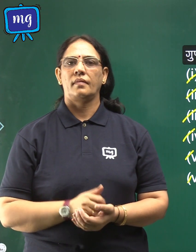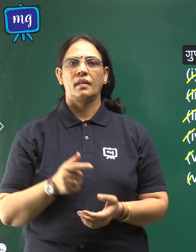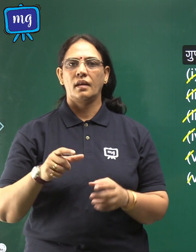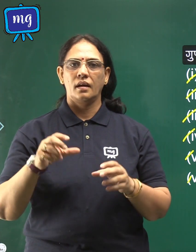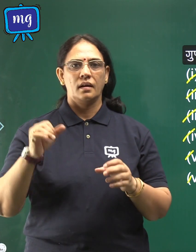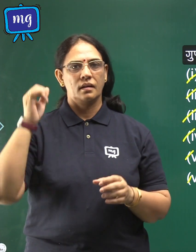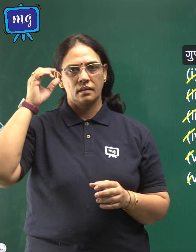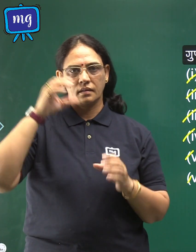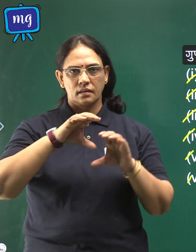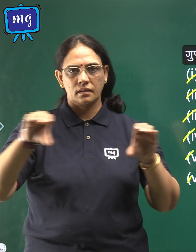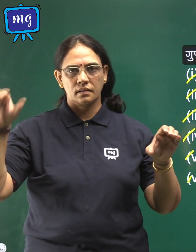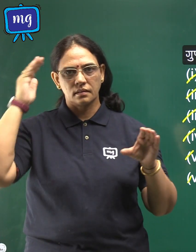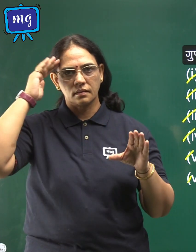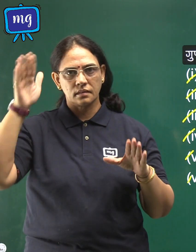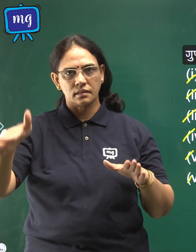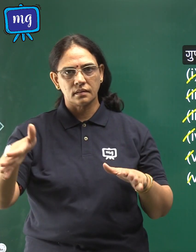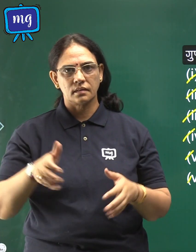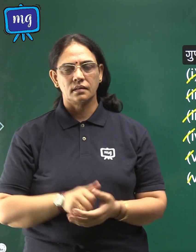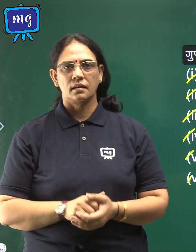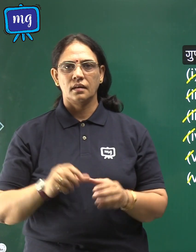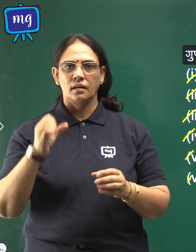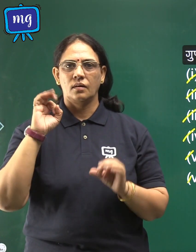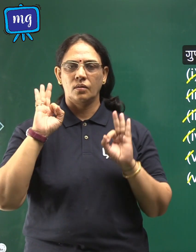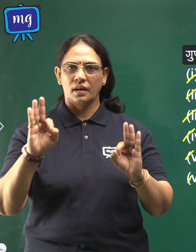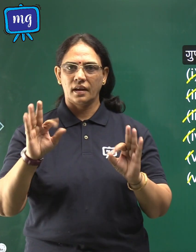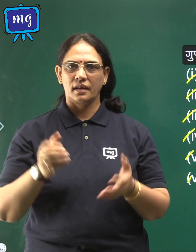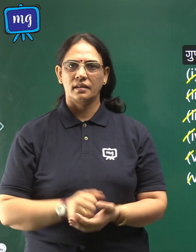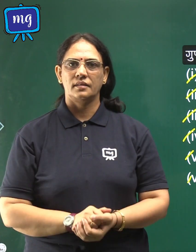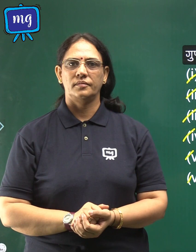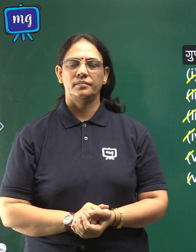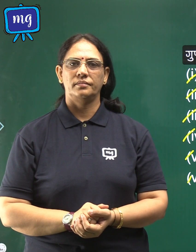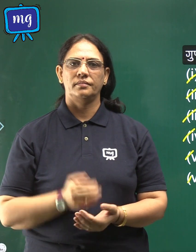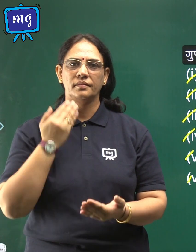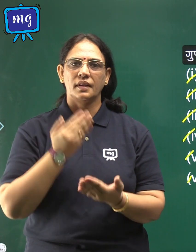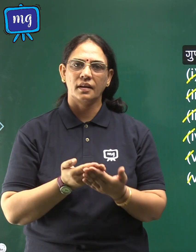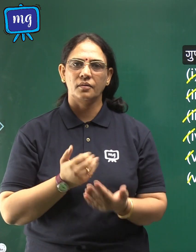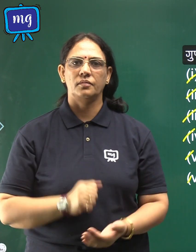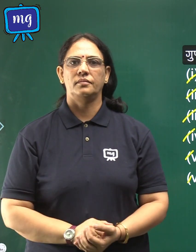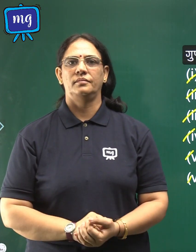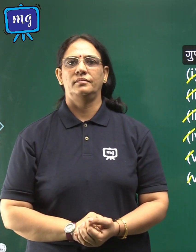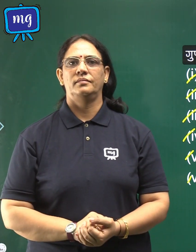समझ आ गया। ओके थैंक यू।